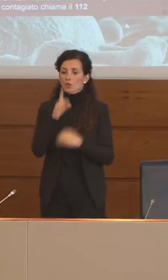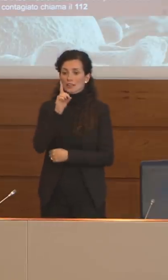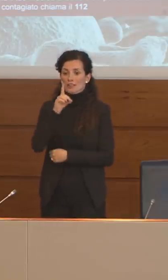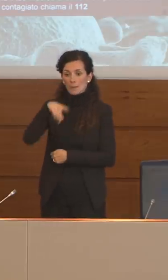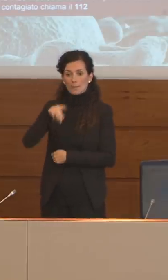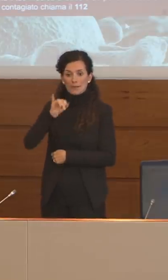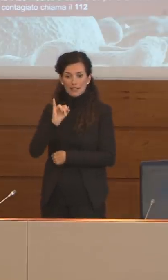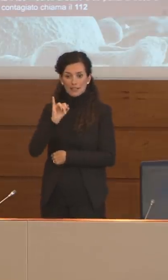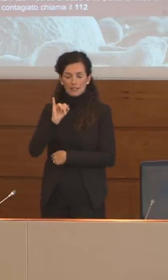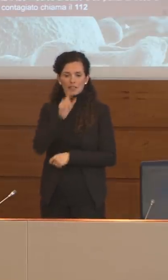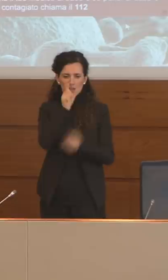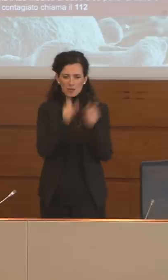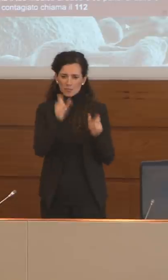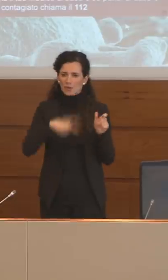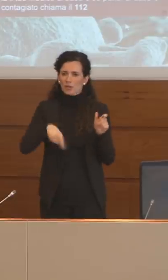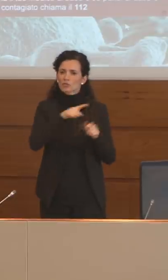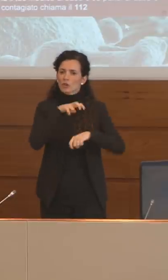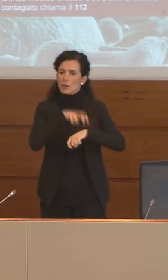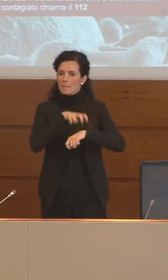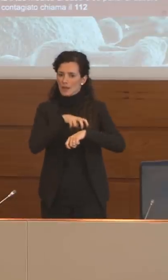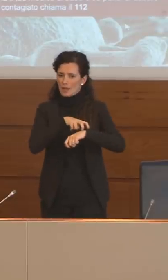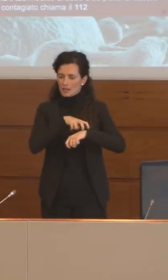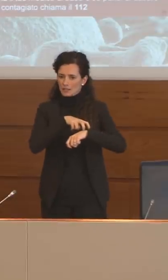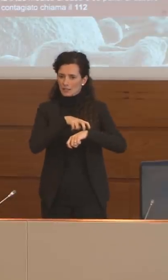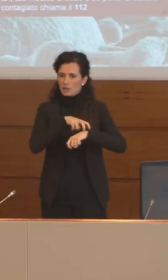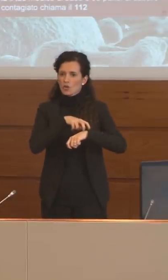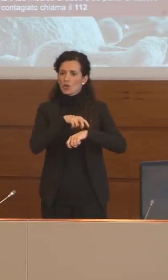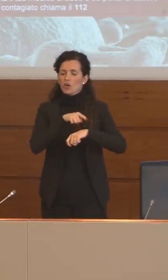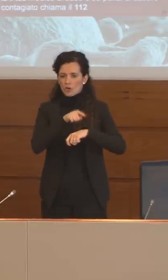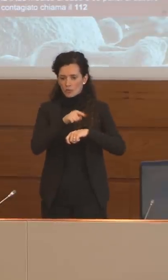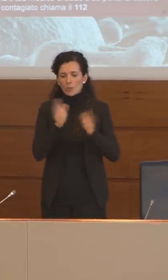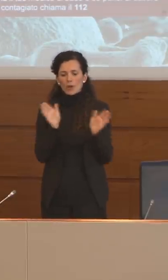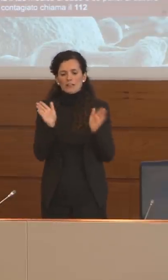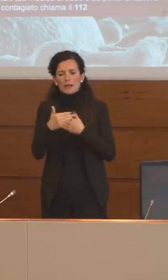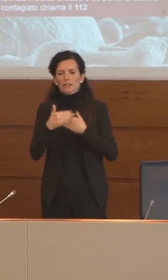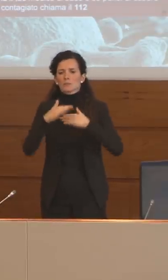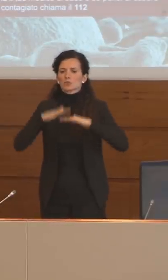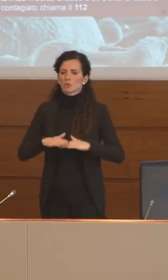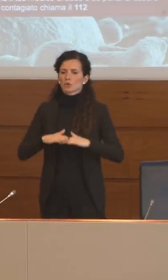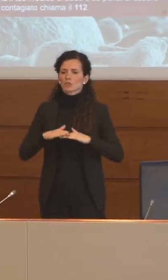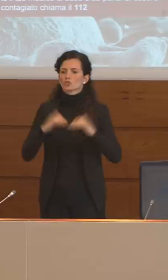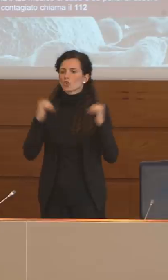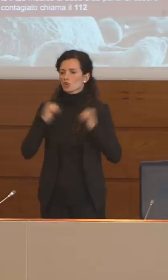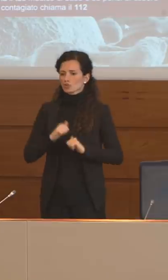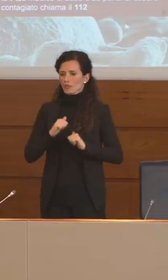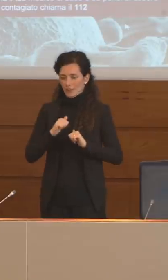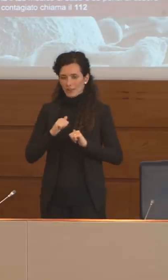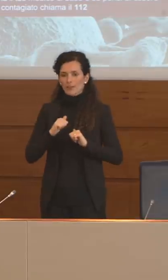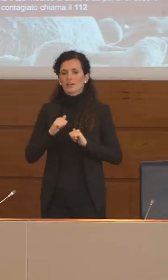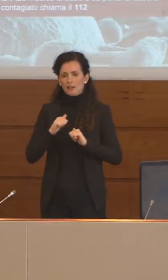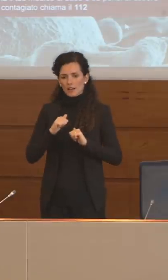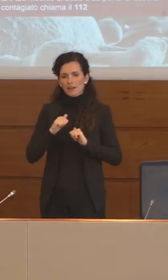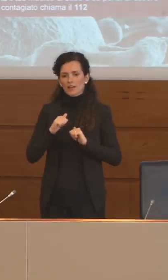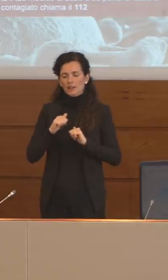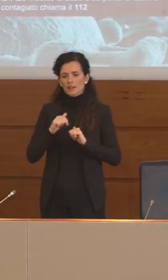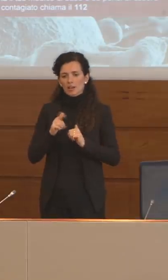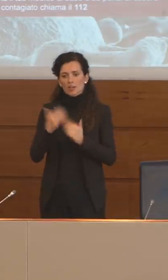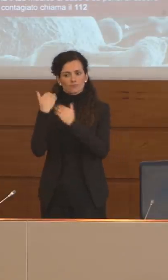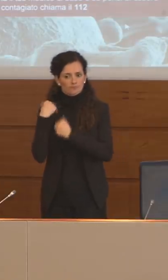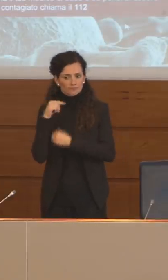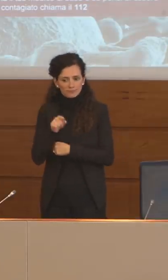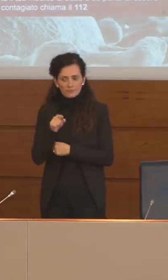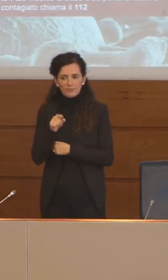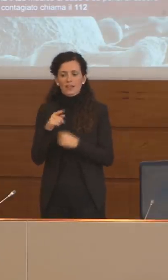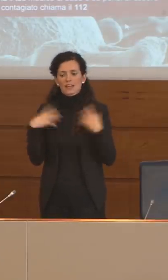per gli operatori sanitari in capo al dipartimento della protezione civile insieme a